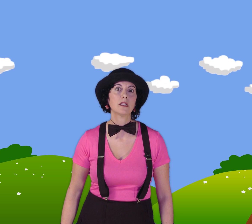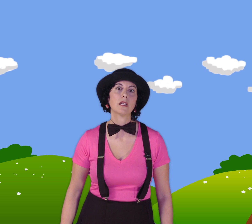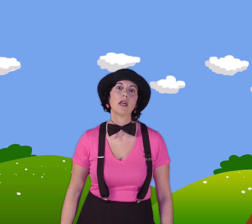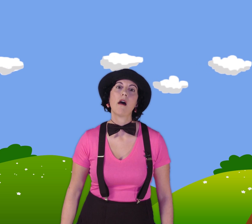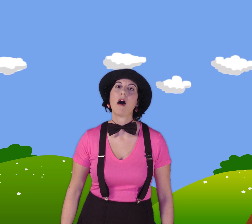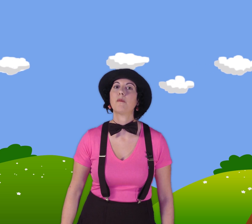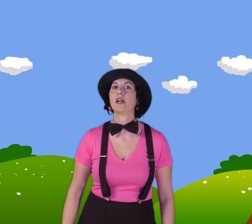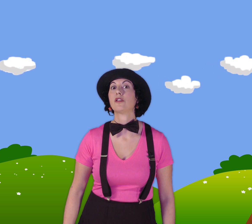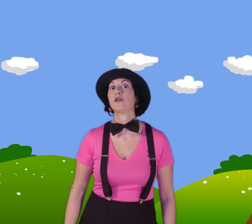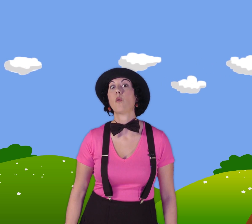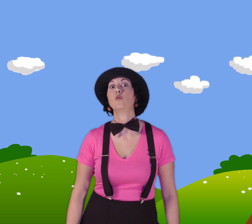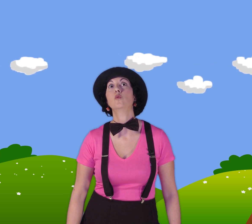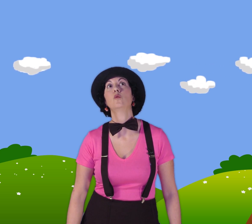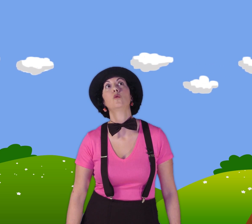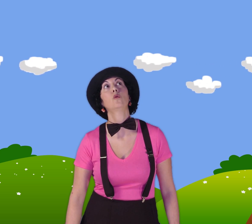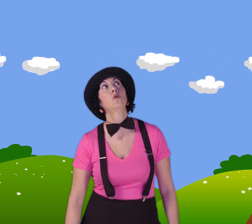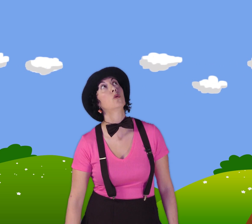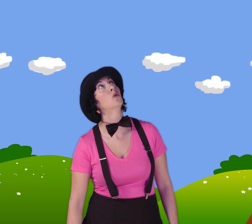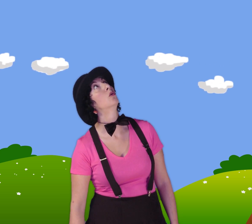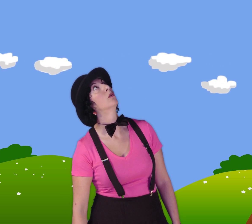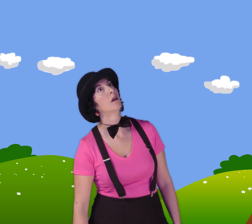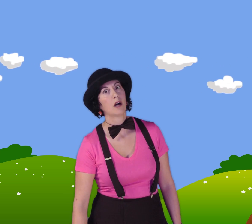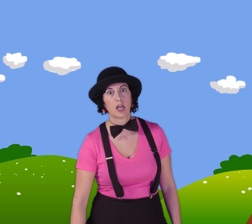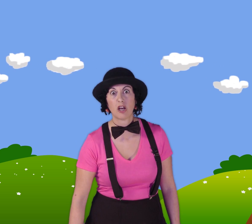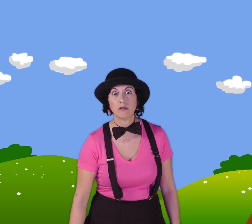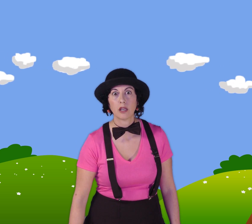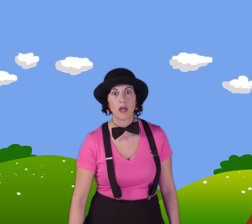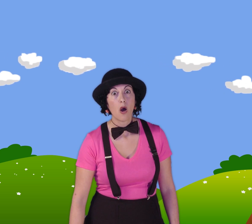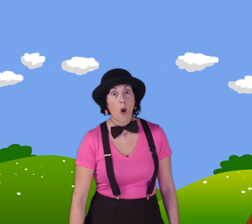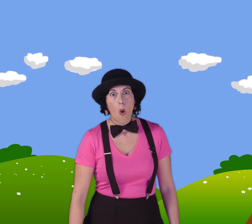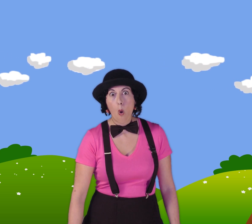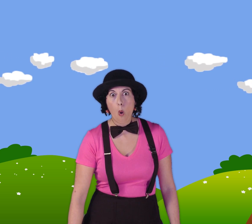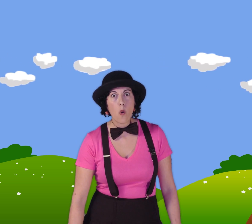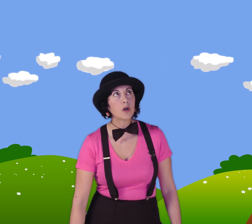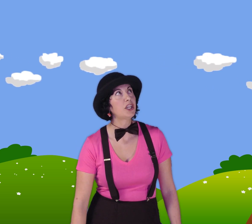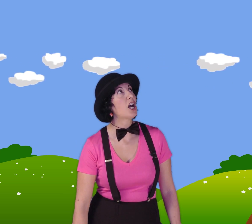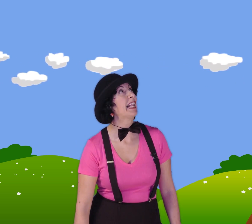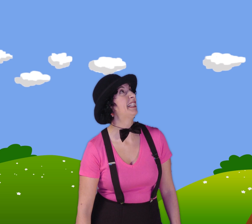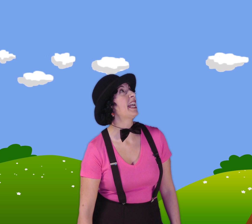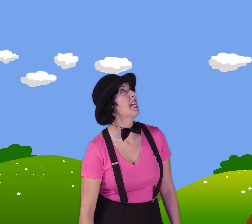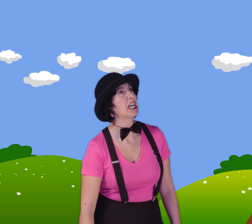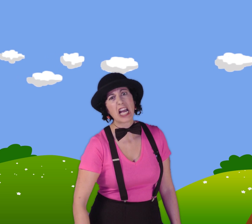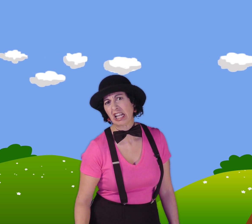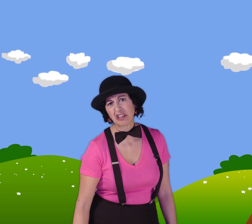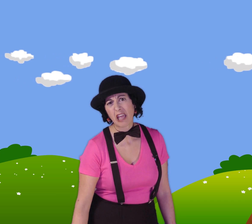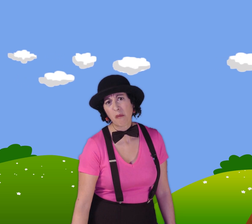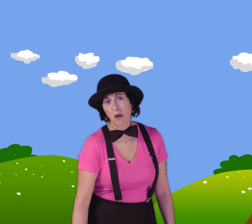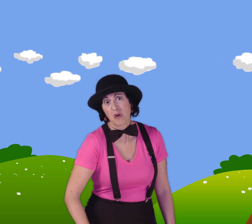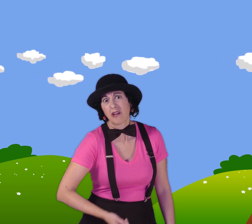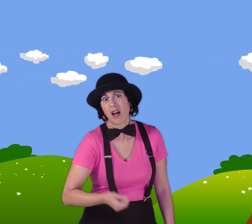repente apareció un gigante. ¡Un gigante, gigante, pero muy